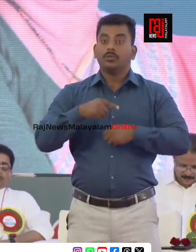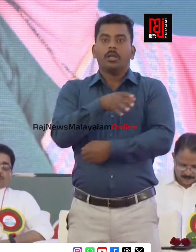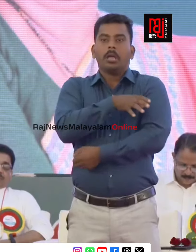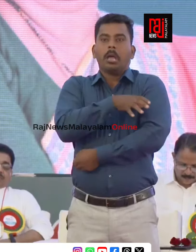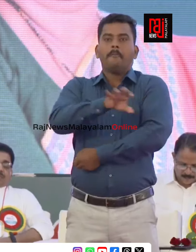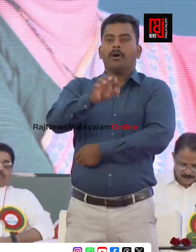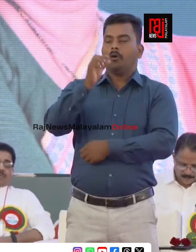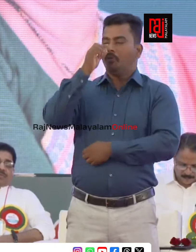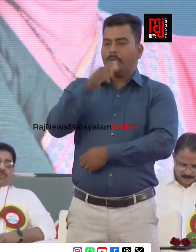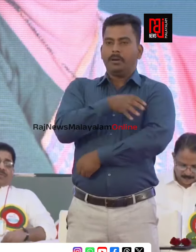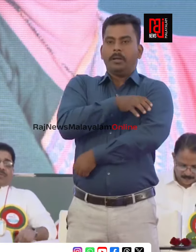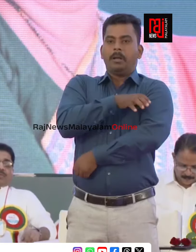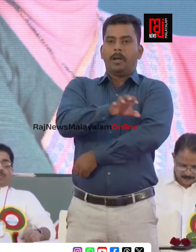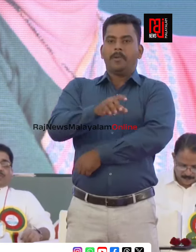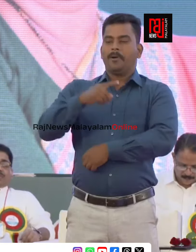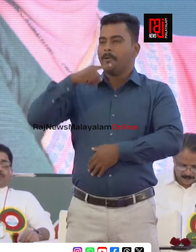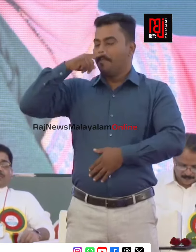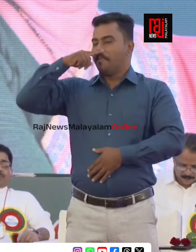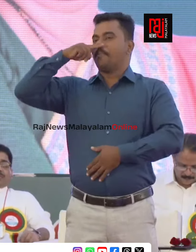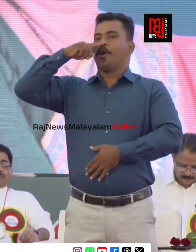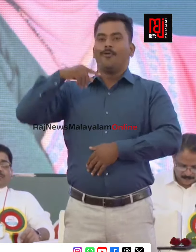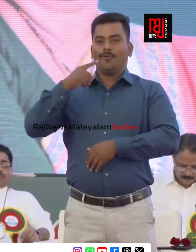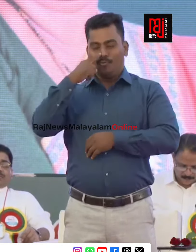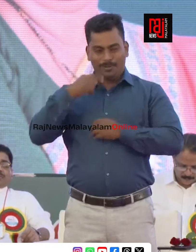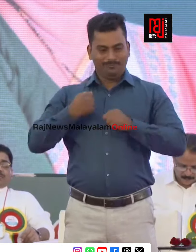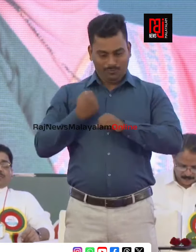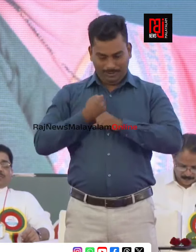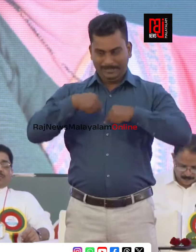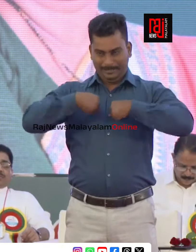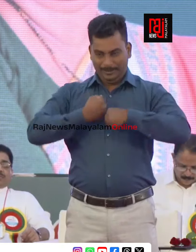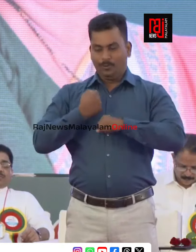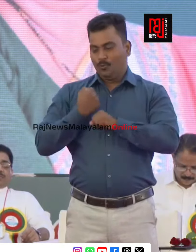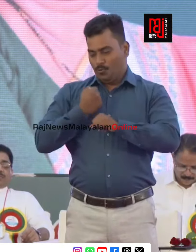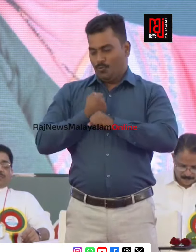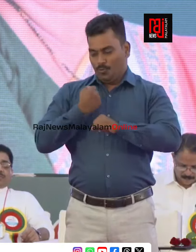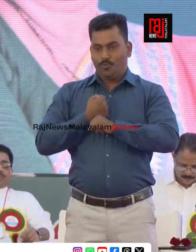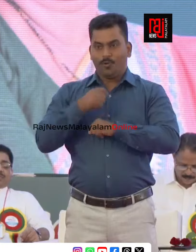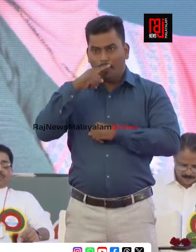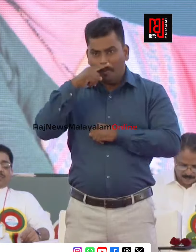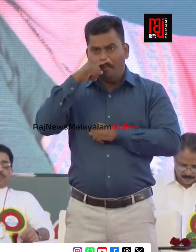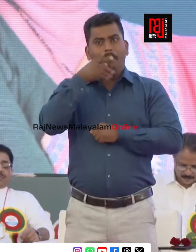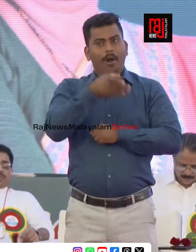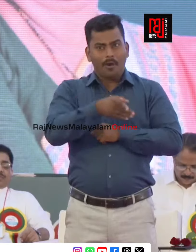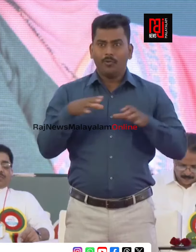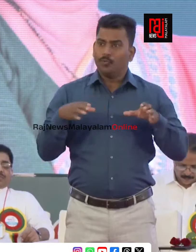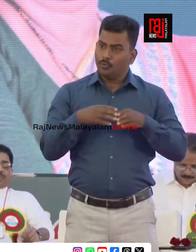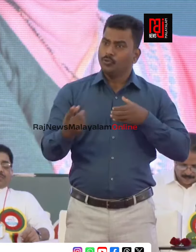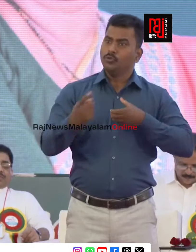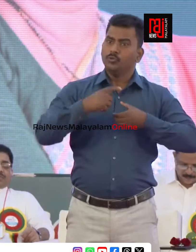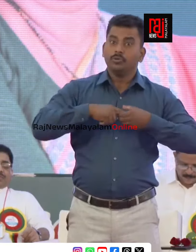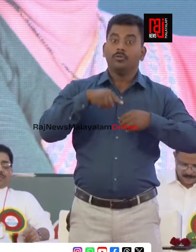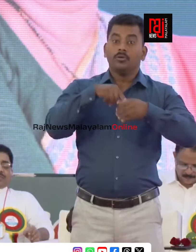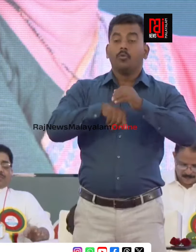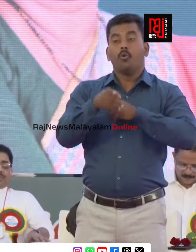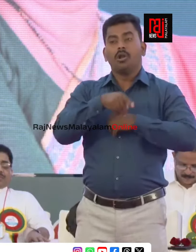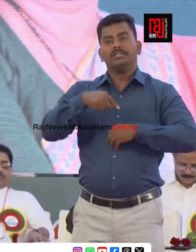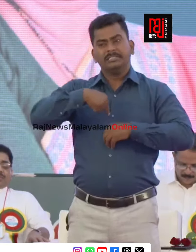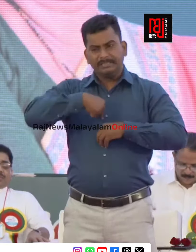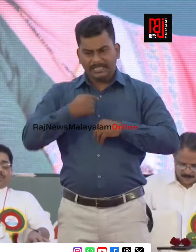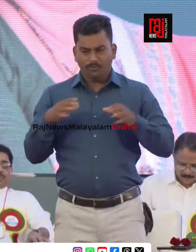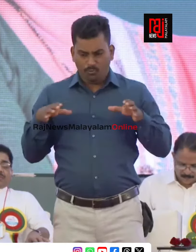ശാക്തീകരണത്തിന് തീർച്ചയായും ഉതകുന്ന ഒരു സംവിധാനമായിരിക്കും സ്വയം സഹായ സംഘങ്ങളുടെ രൂപീകരണം. ആ സ്വയം